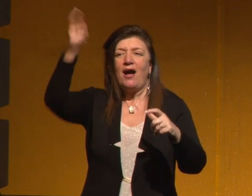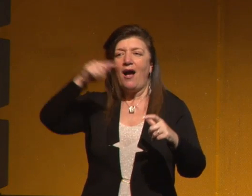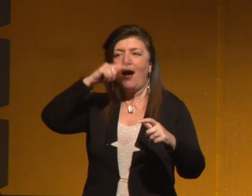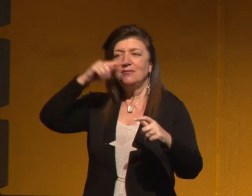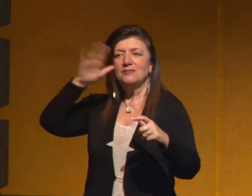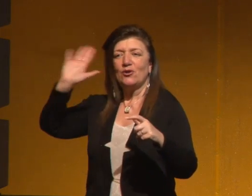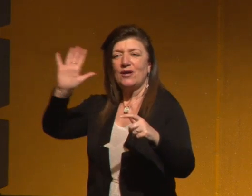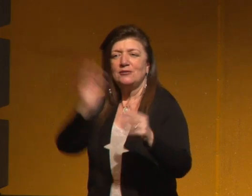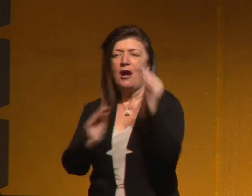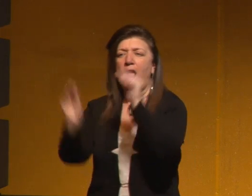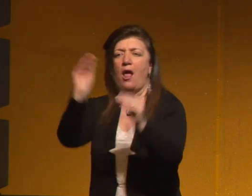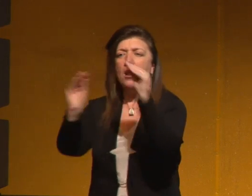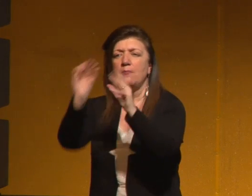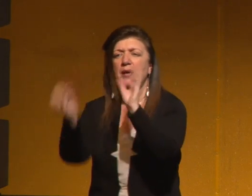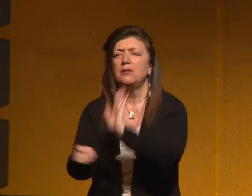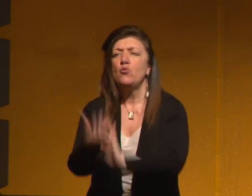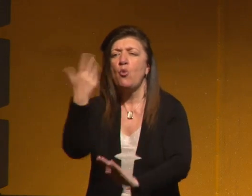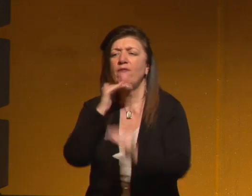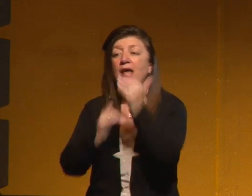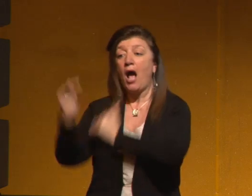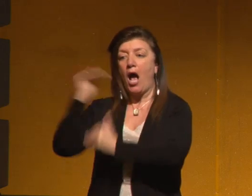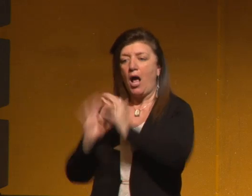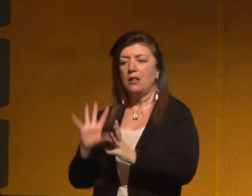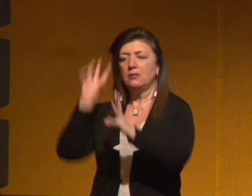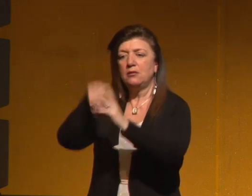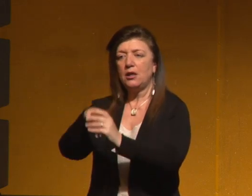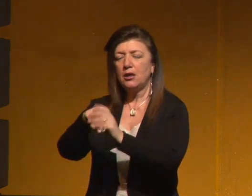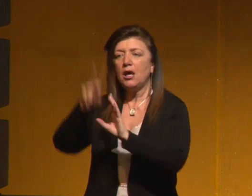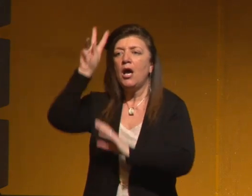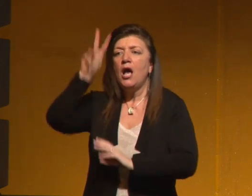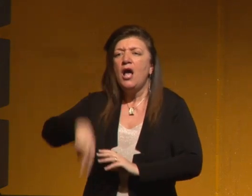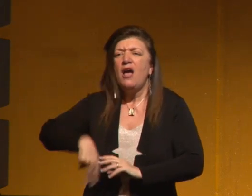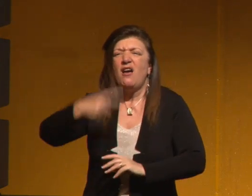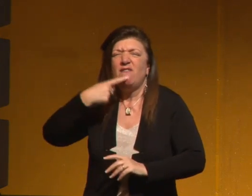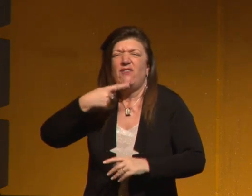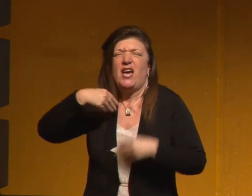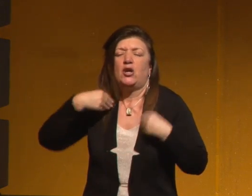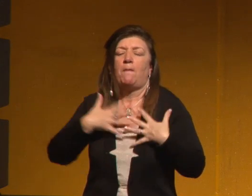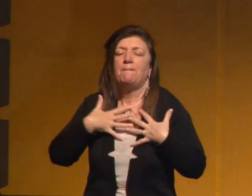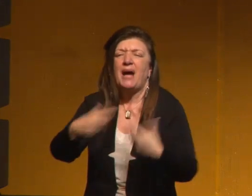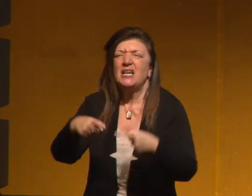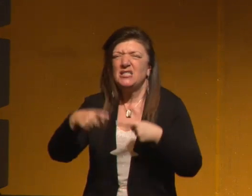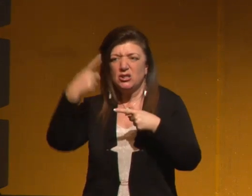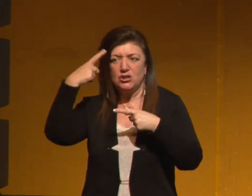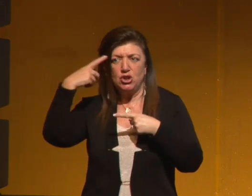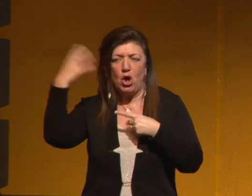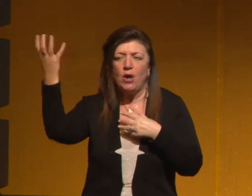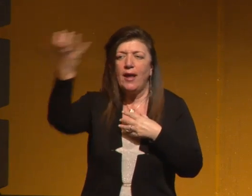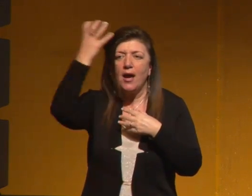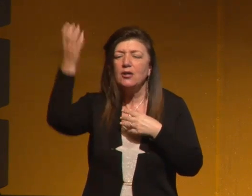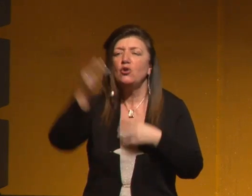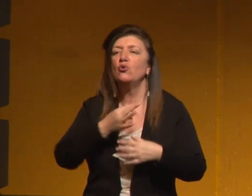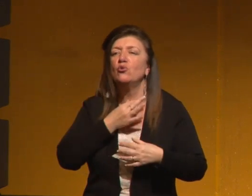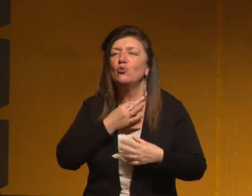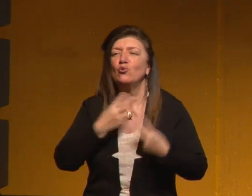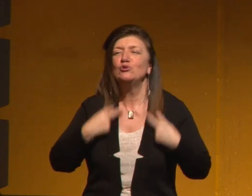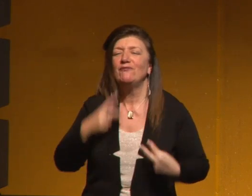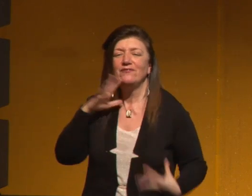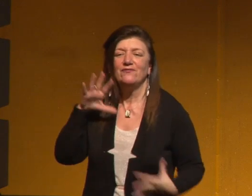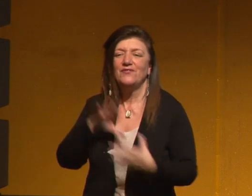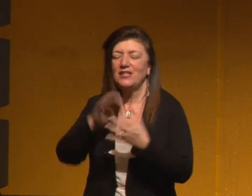composto di elementi nuovi e antichi della regola per l'assenza assoluta di stonature della passione dell'ironia per il suo buon gusto nella vita